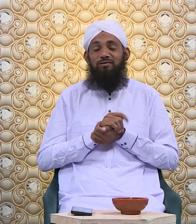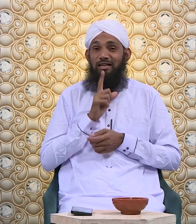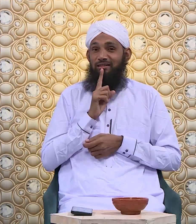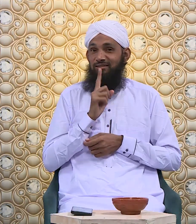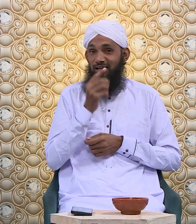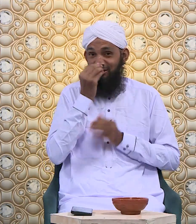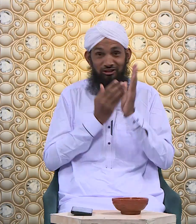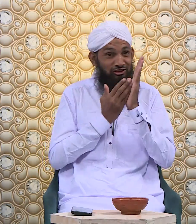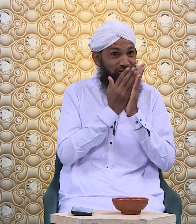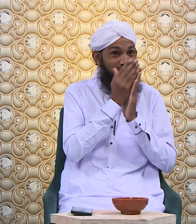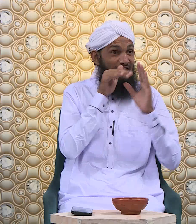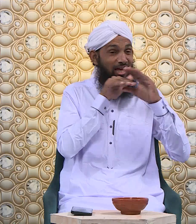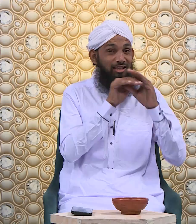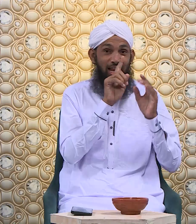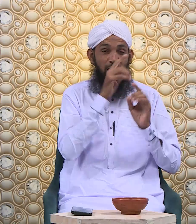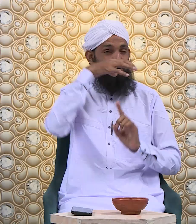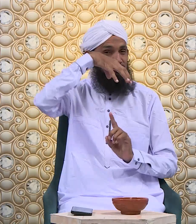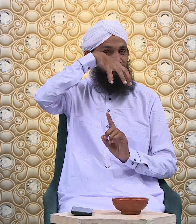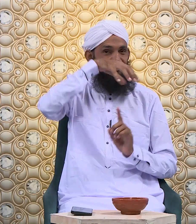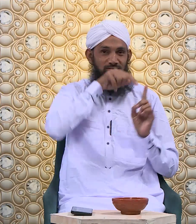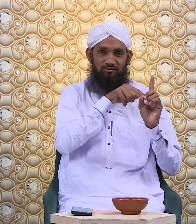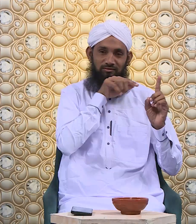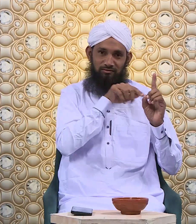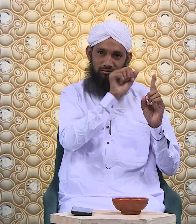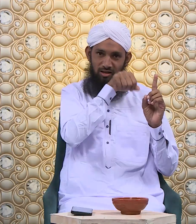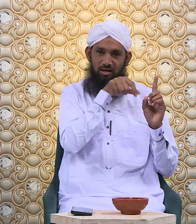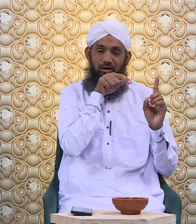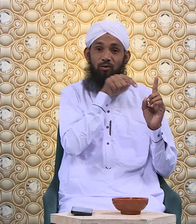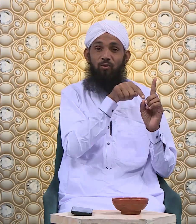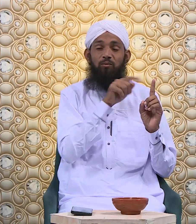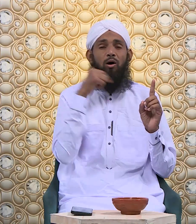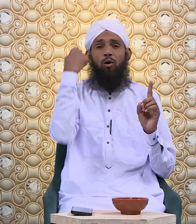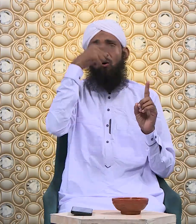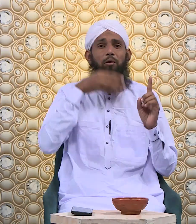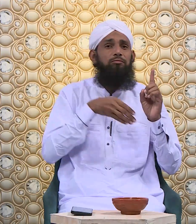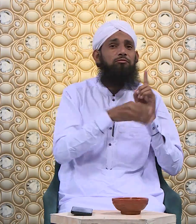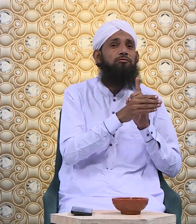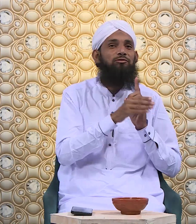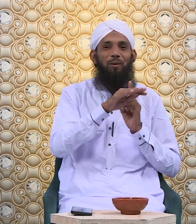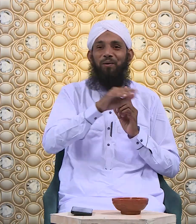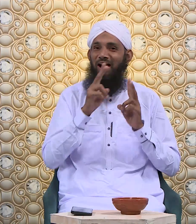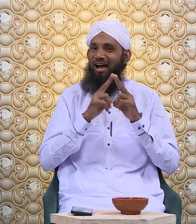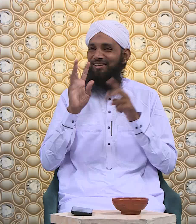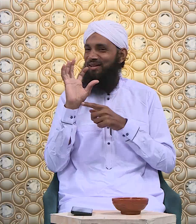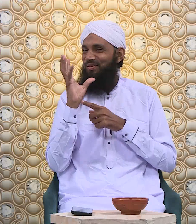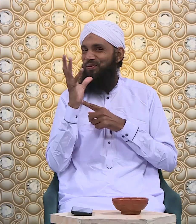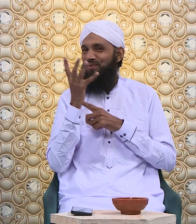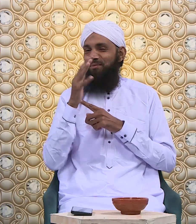فرمایا بے شک جنت میں ایک گھر ہے جسے الفرح کہا جاتا ہے اس میں وہی لوگ داخل ہوں گے جو بچوں کو خوش